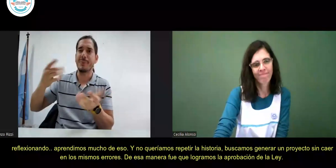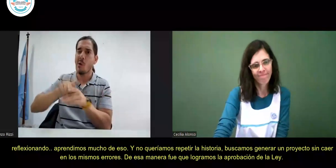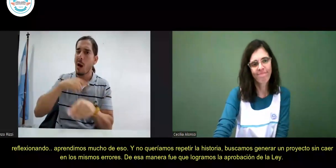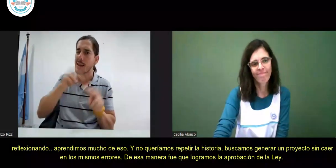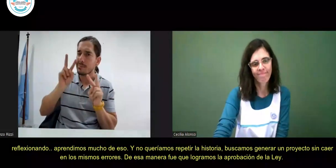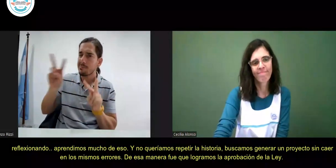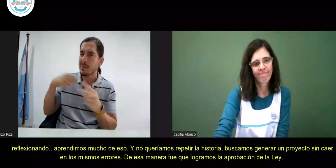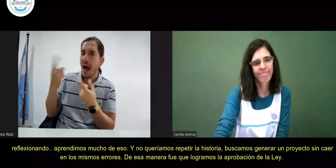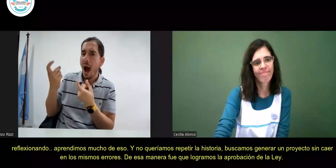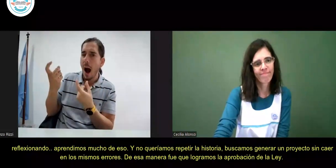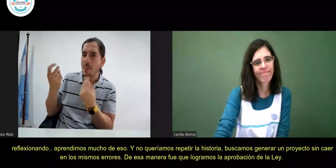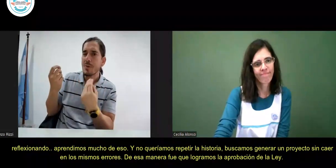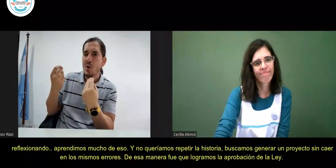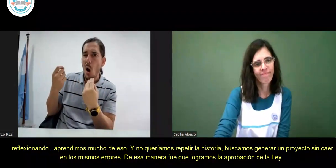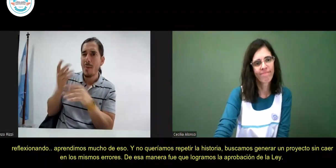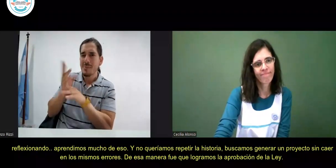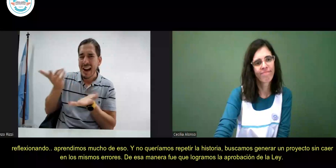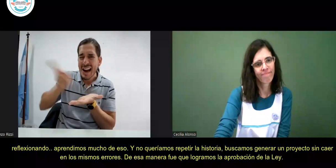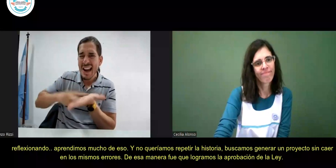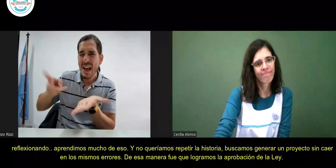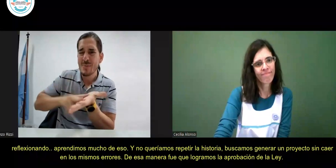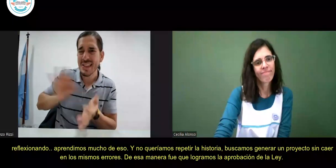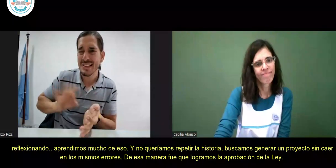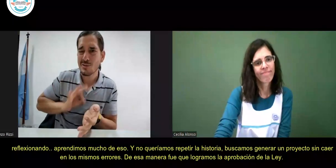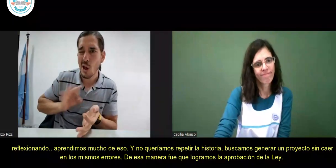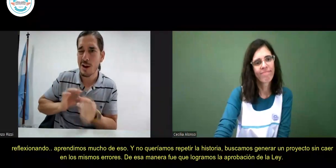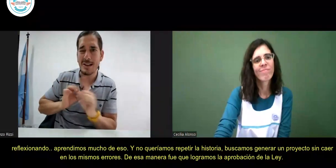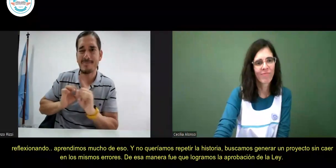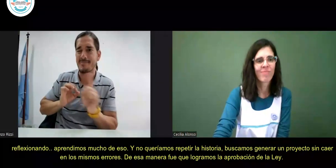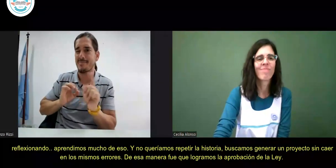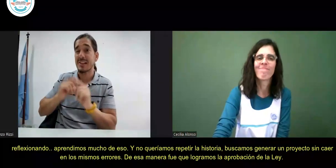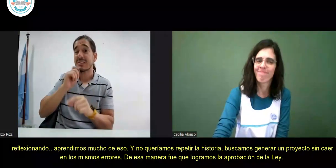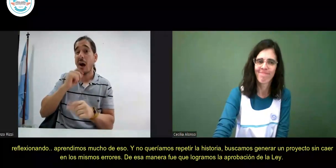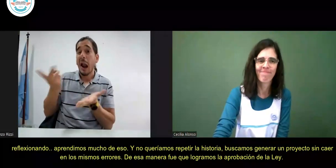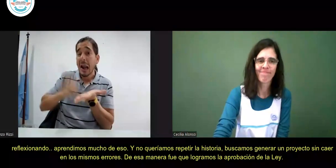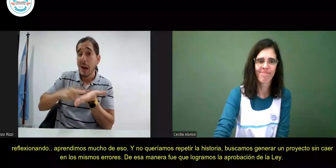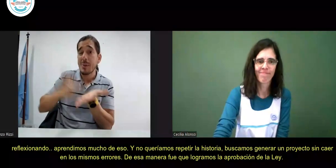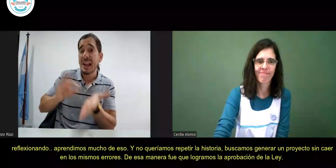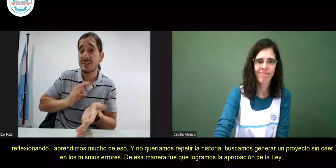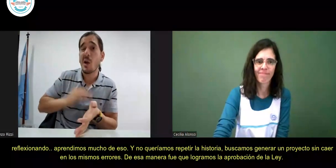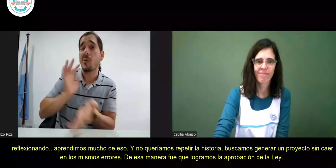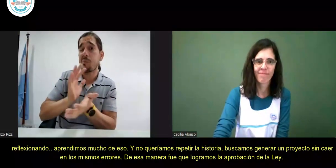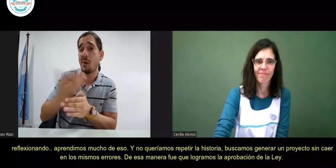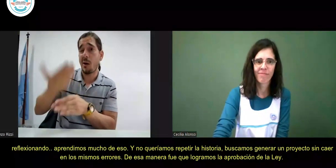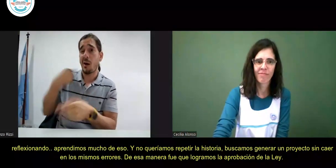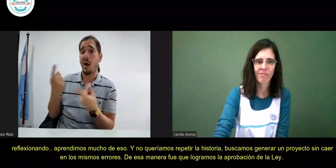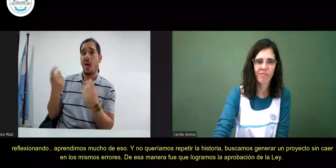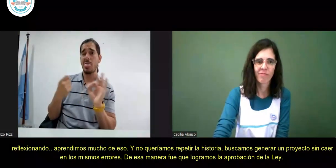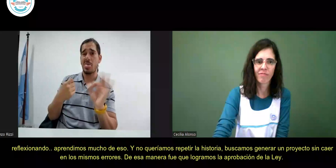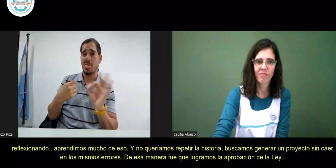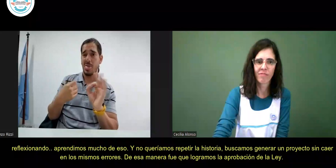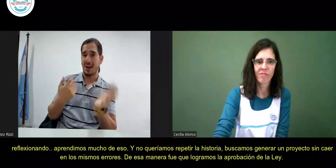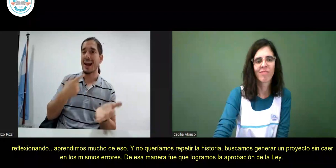de los proyectos anteriores, reflexionando. Aprendimos mucho de eso. Y no queríamos repetir la